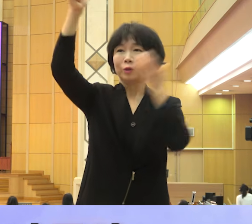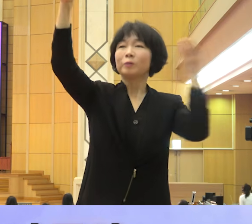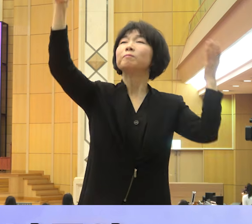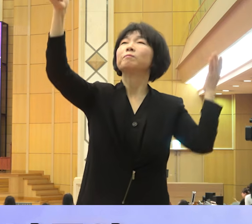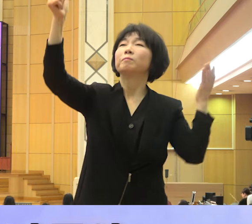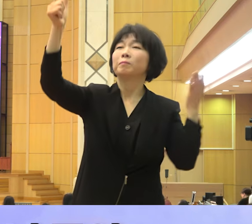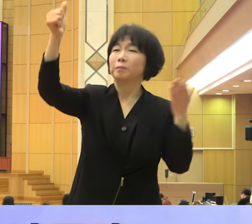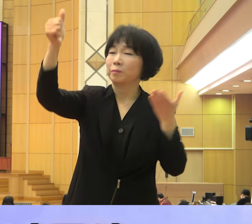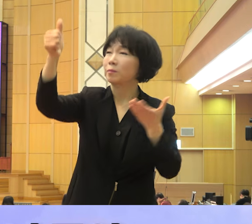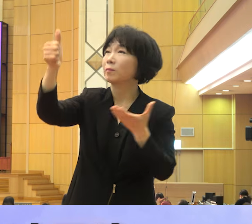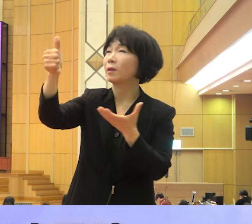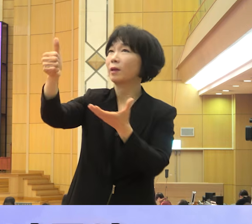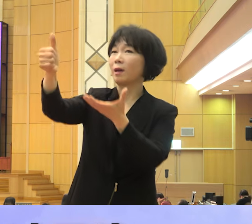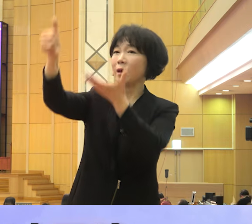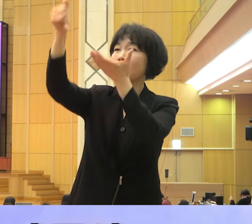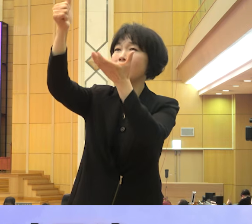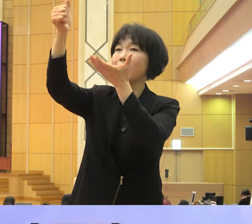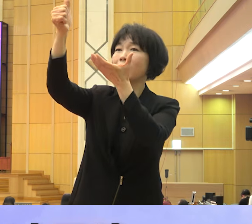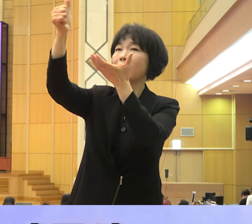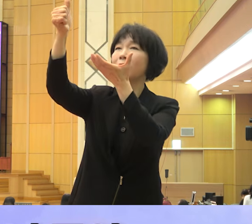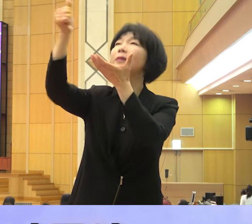주께